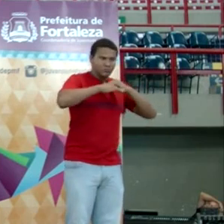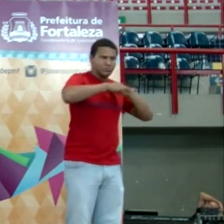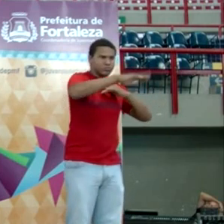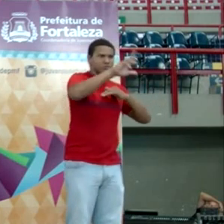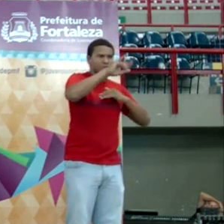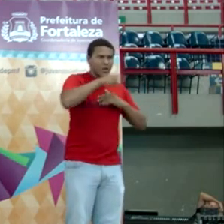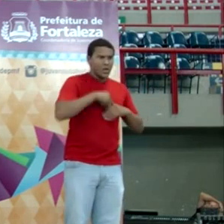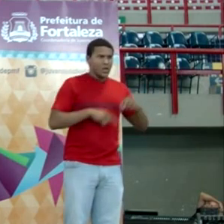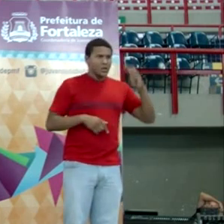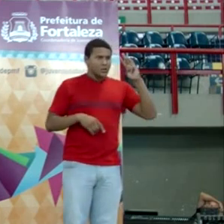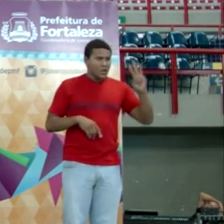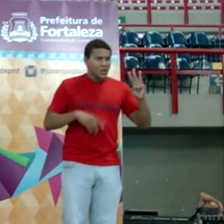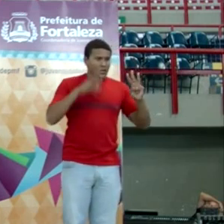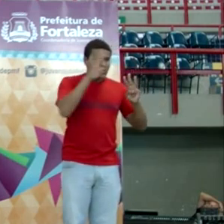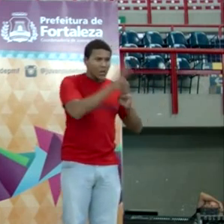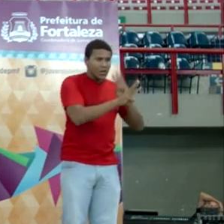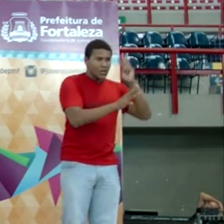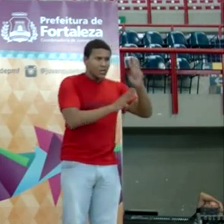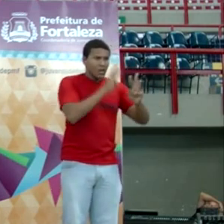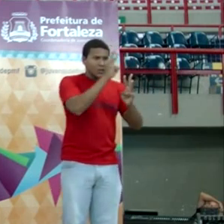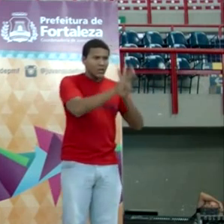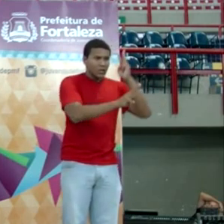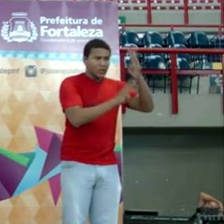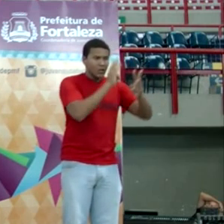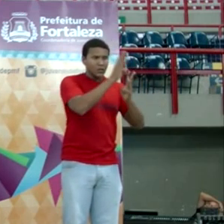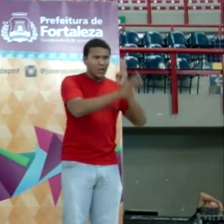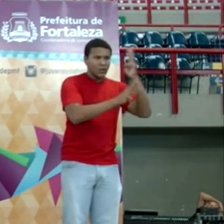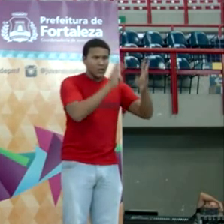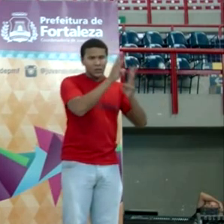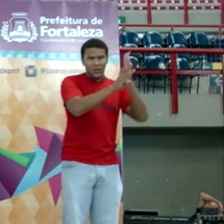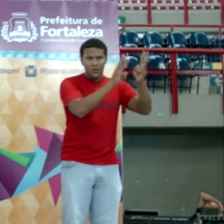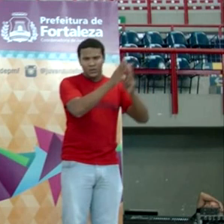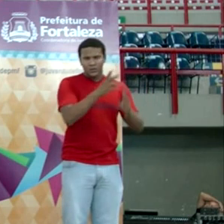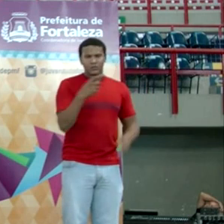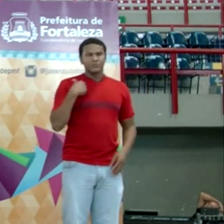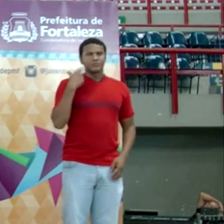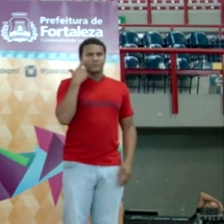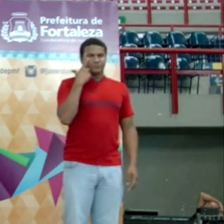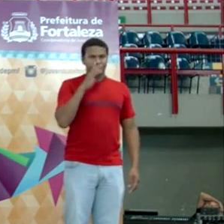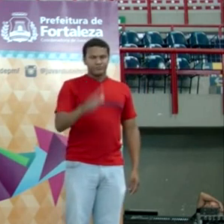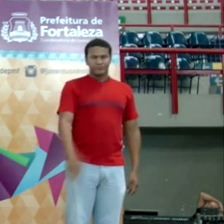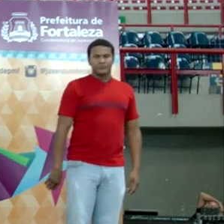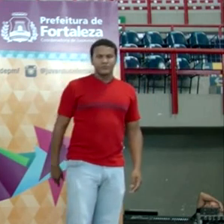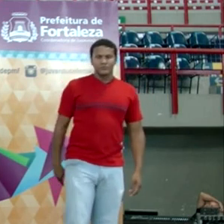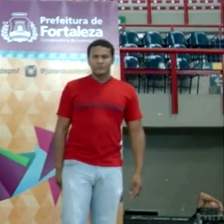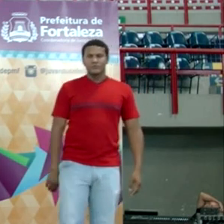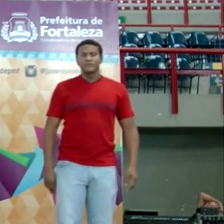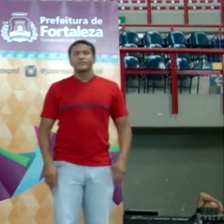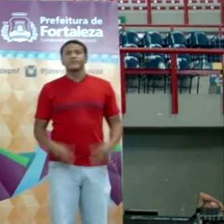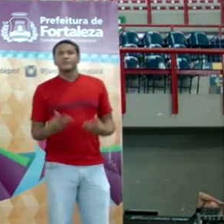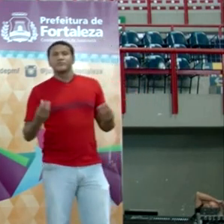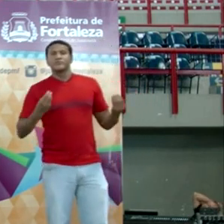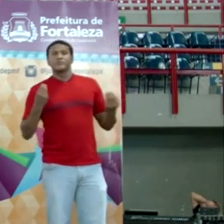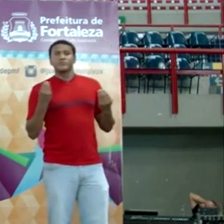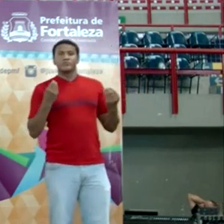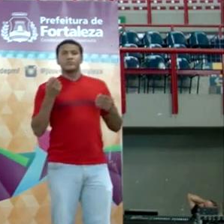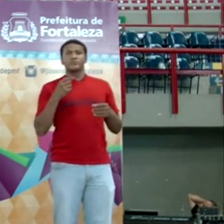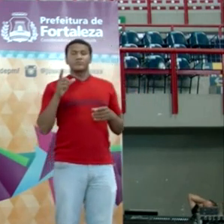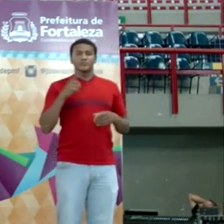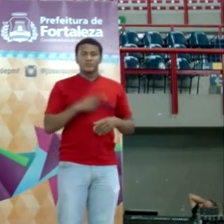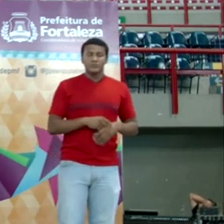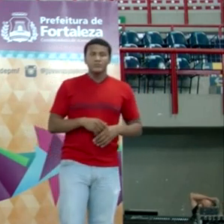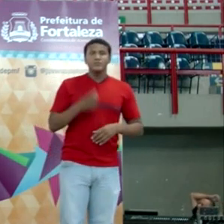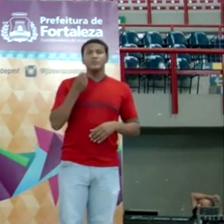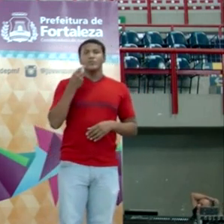tem 3 pessoas por metro quadrado dentro de cada uma das faixas. Aí a pergunta da questão é: eu quero saber quantas pessoas tem ao